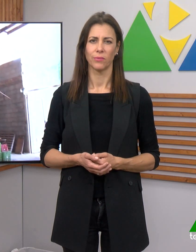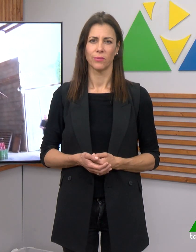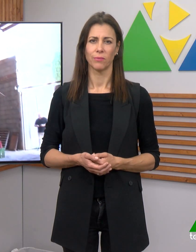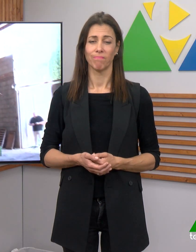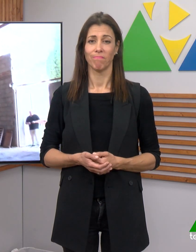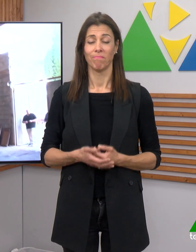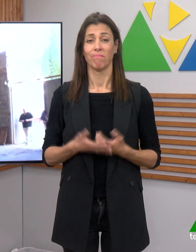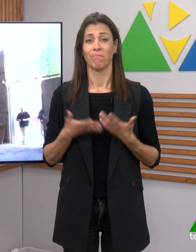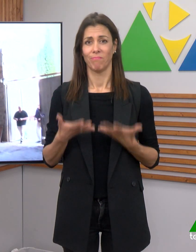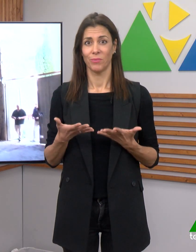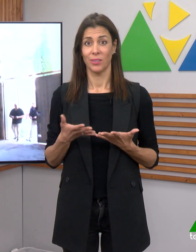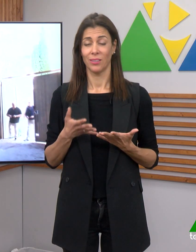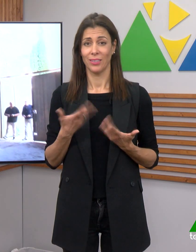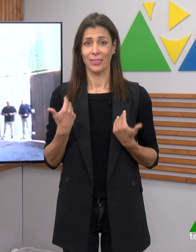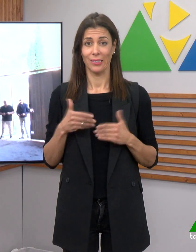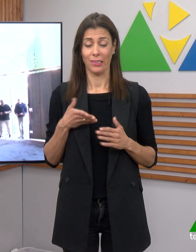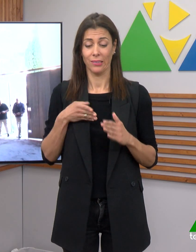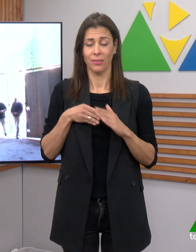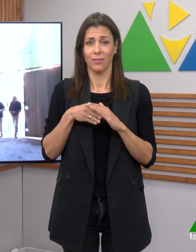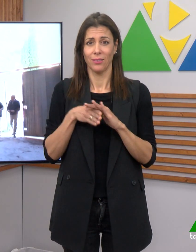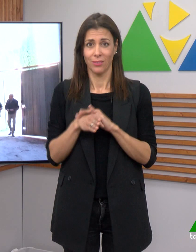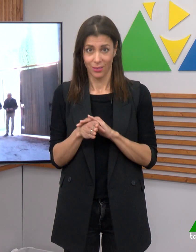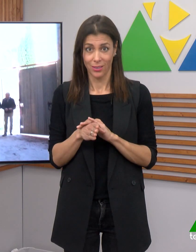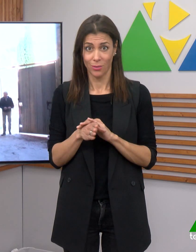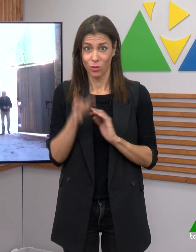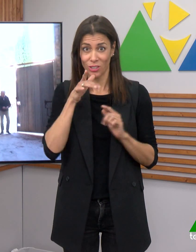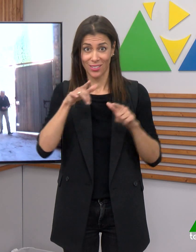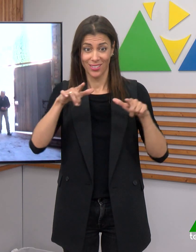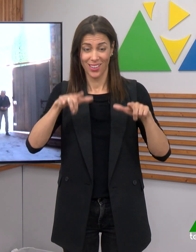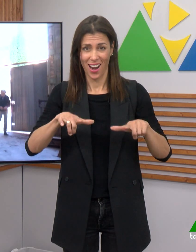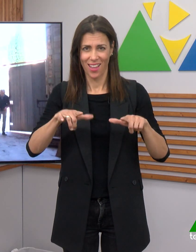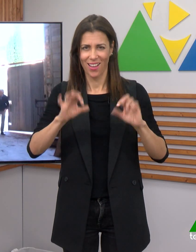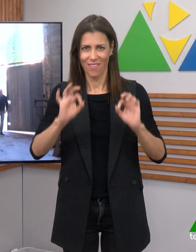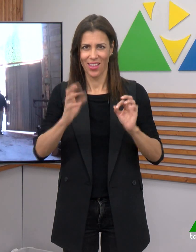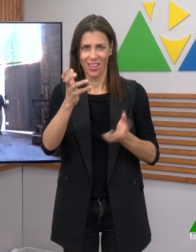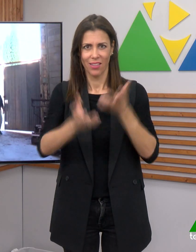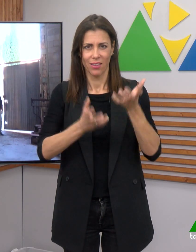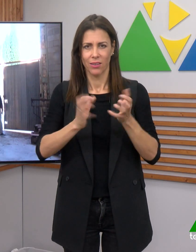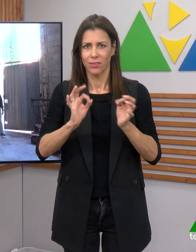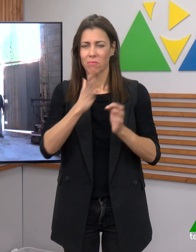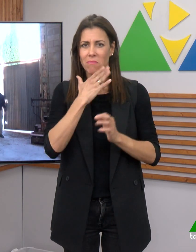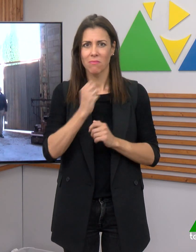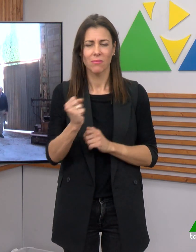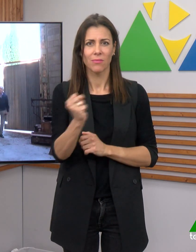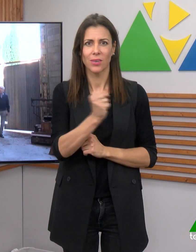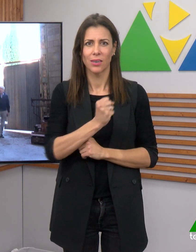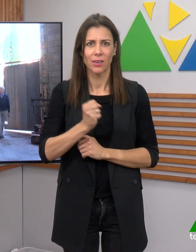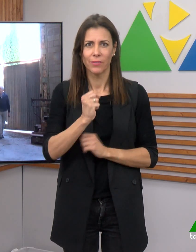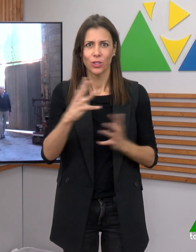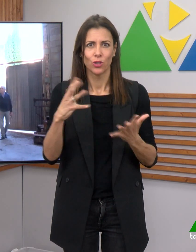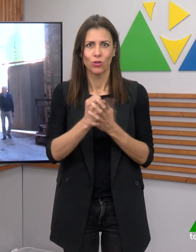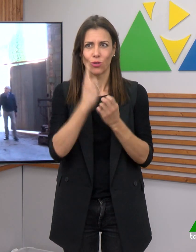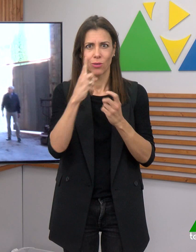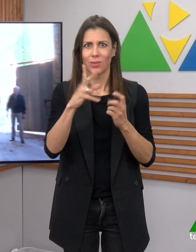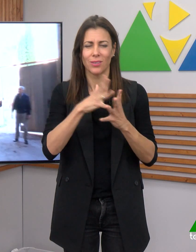Pues entramos en la nave de calderas. Entramos en la nave de calderas, qué maravilla. Es todo gigante, todo